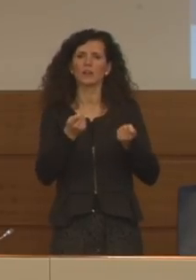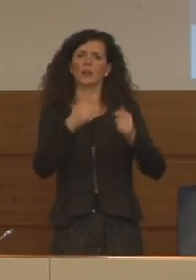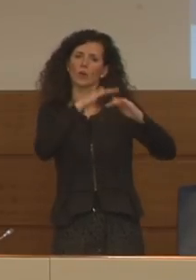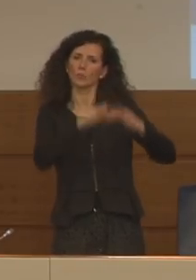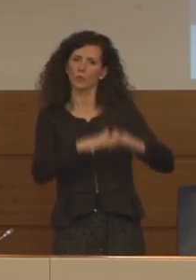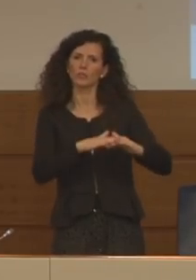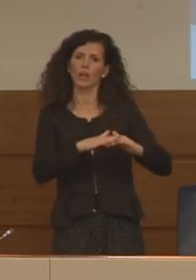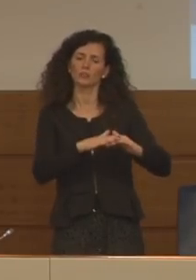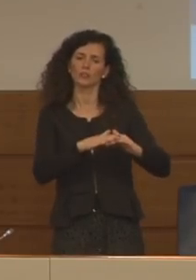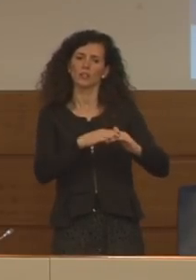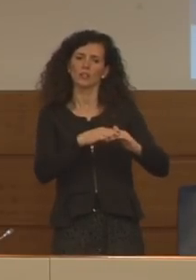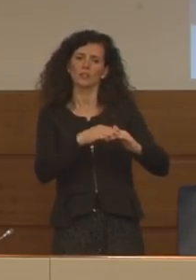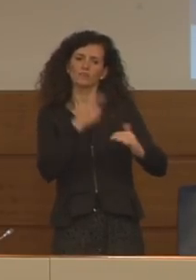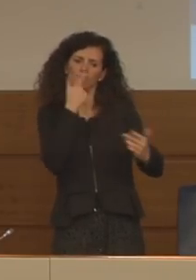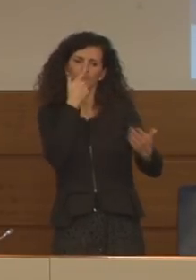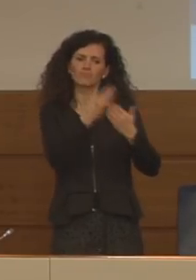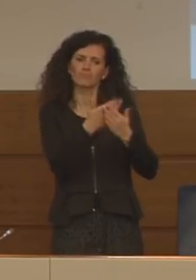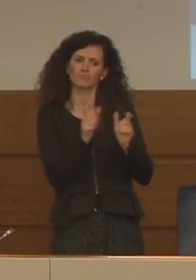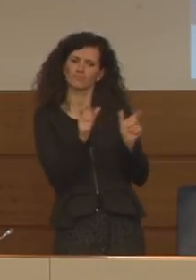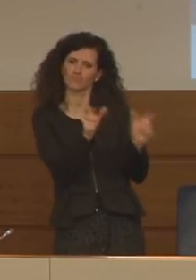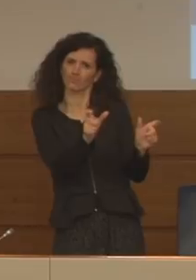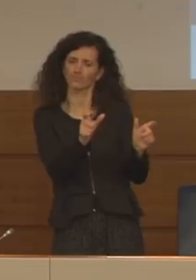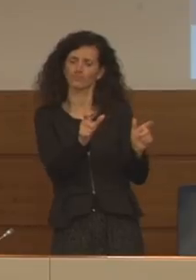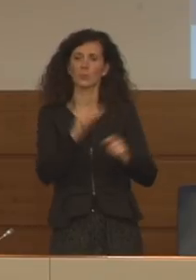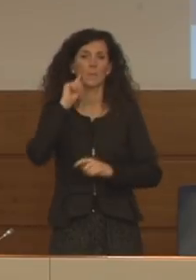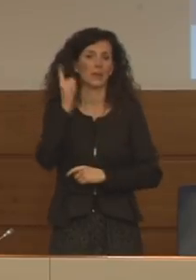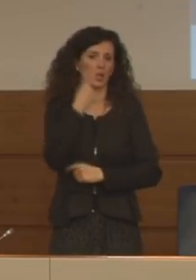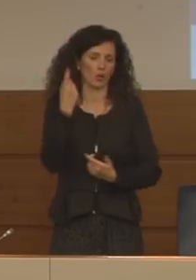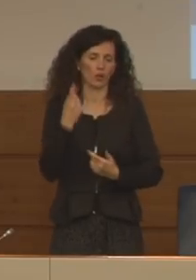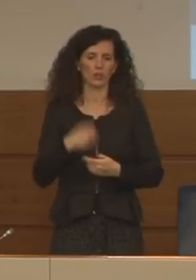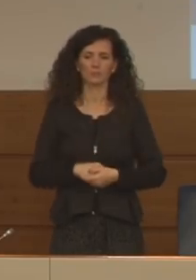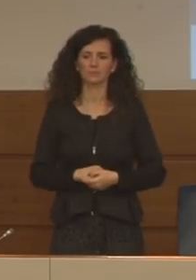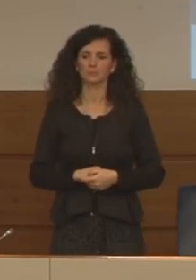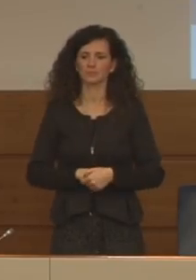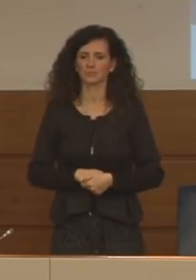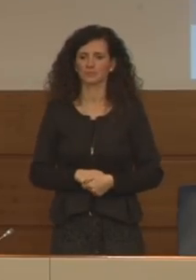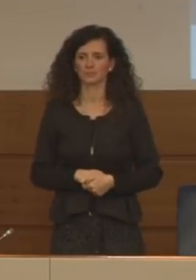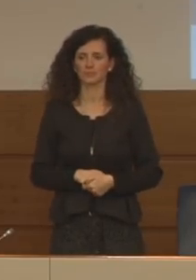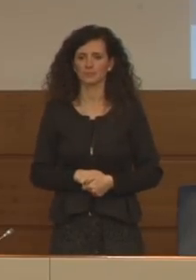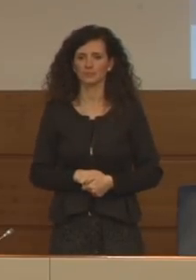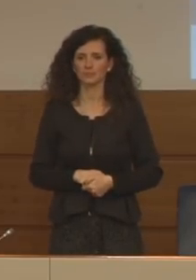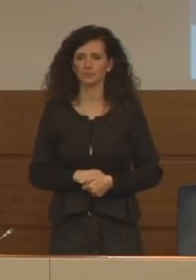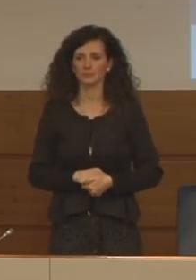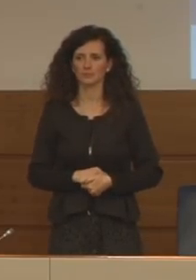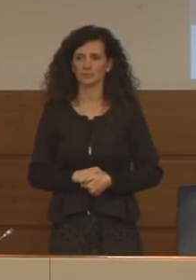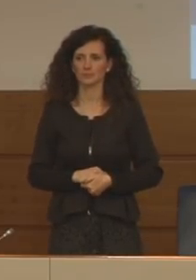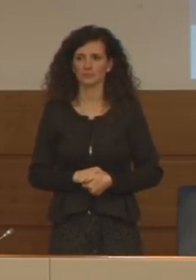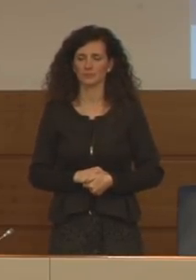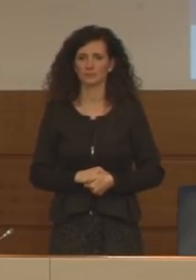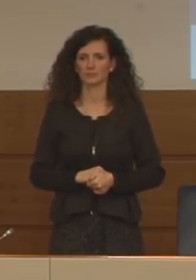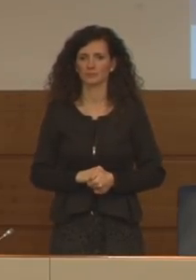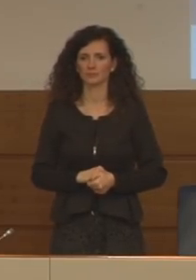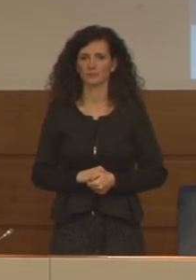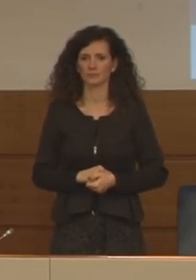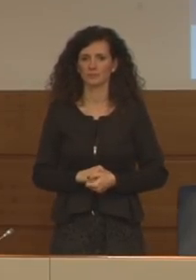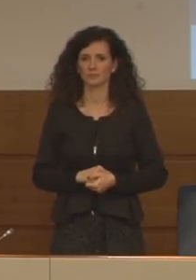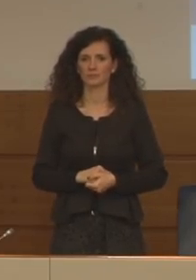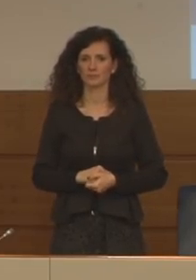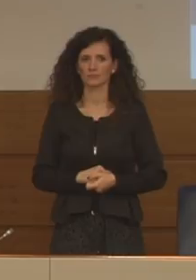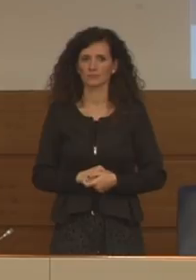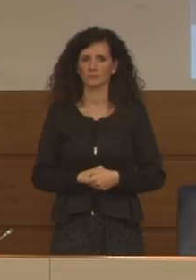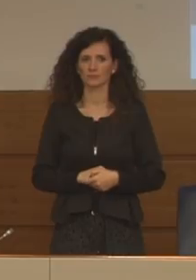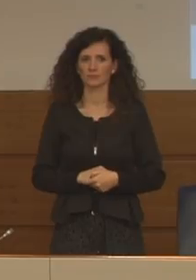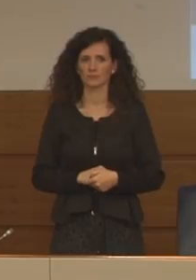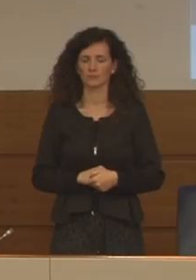misura nella misura migliore un'ultima cosa la